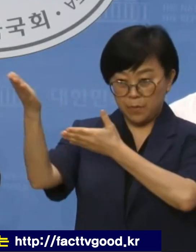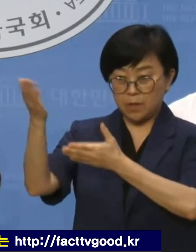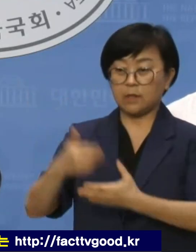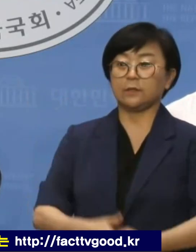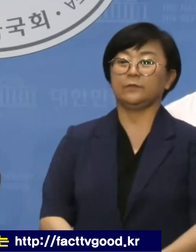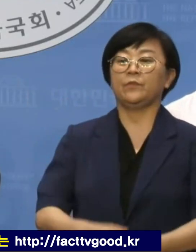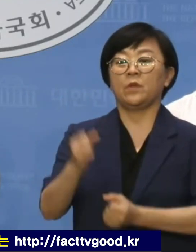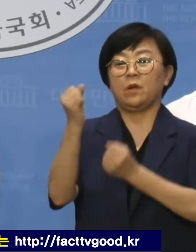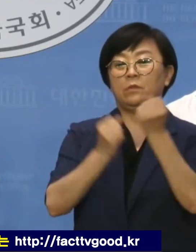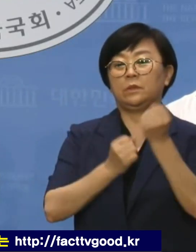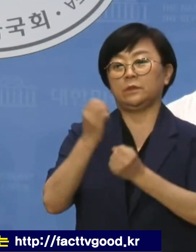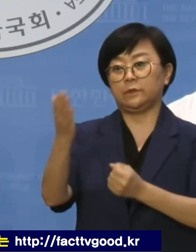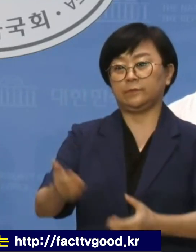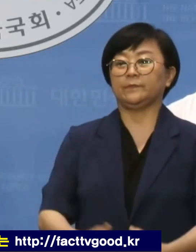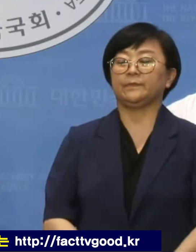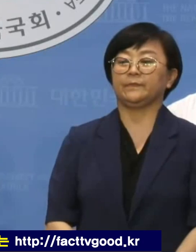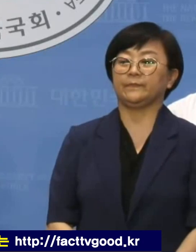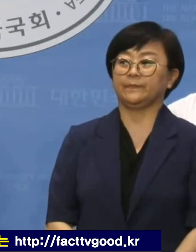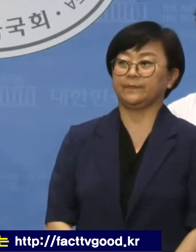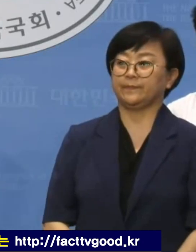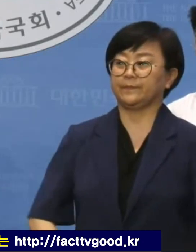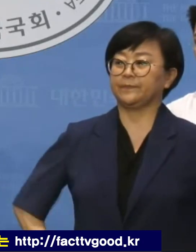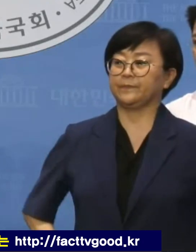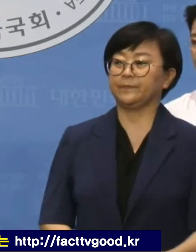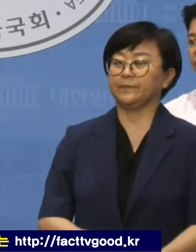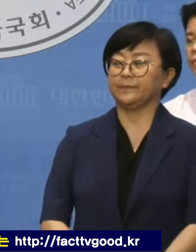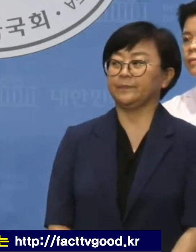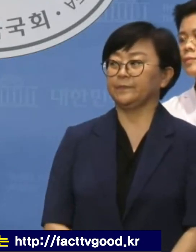옆에 우리 브리핑장에서 제가 추가로 설명드리겠습니다.